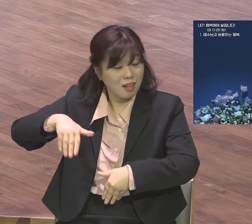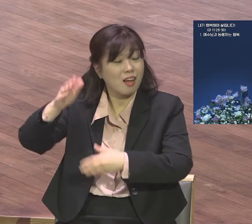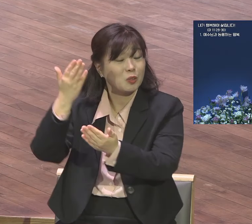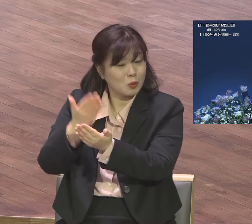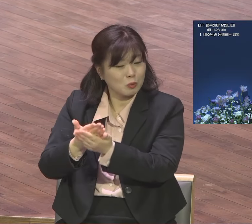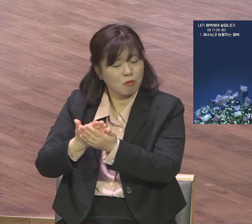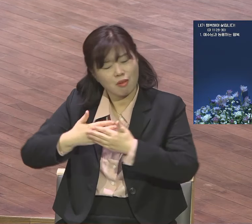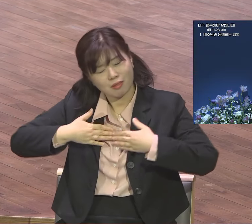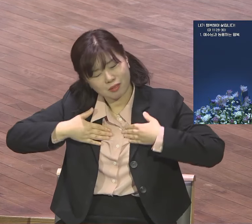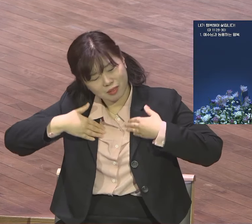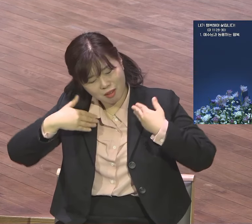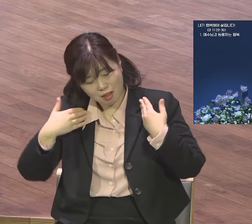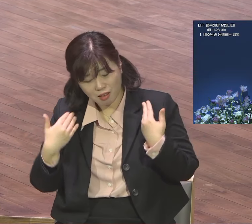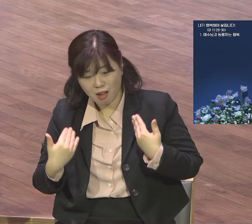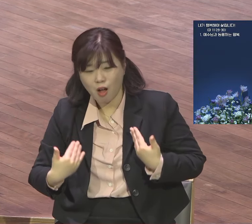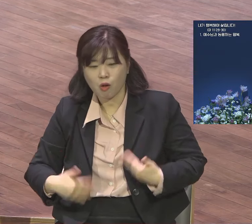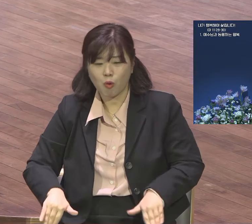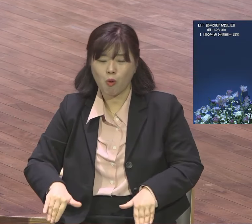약하고